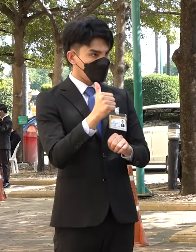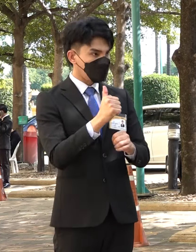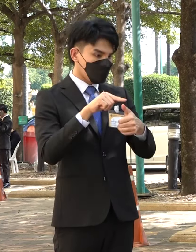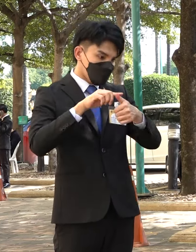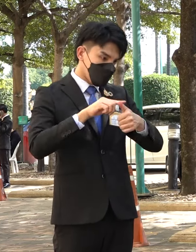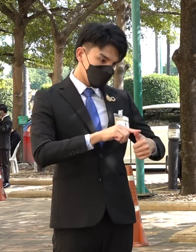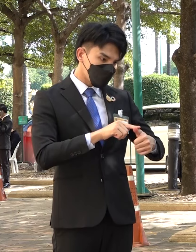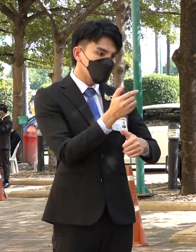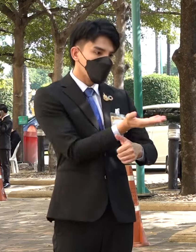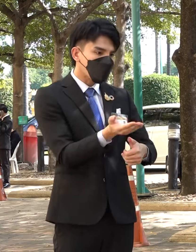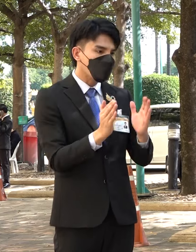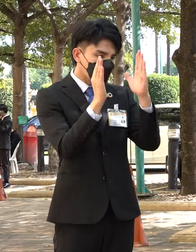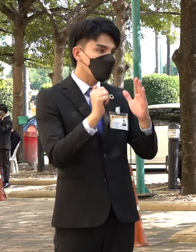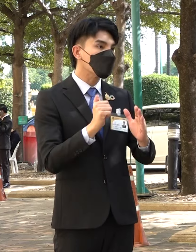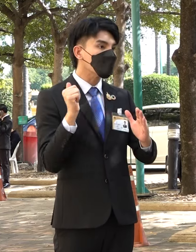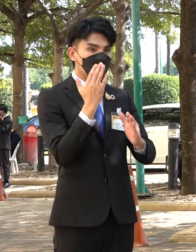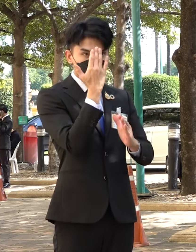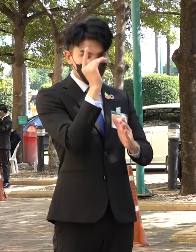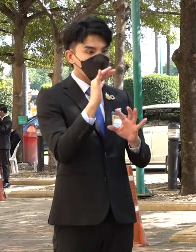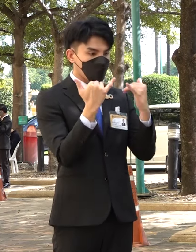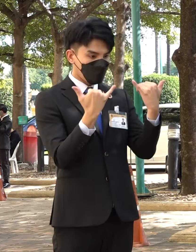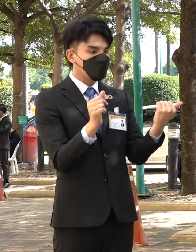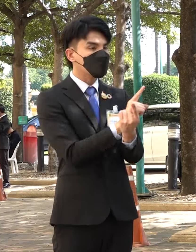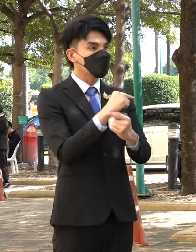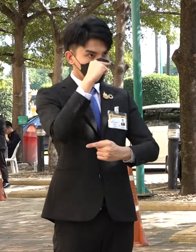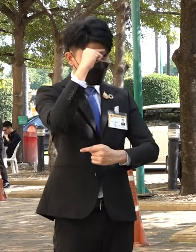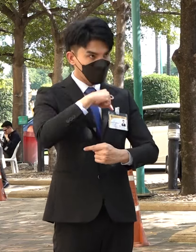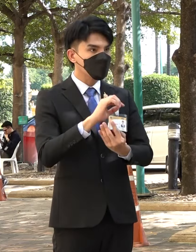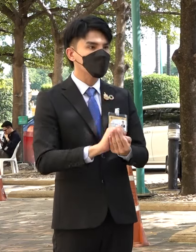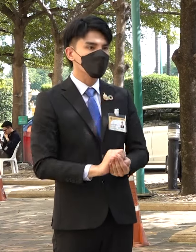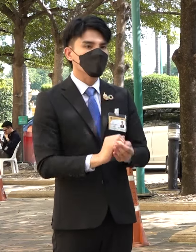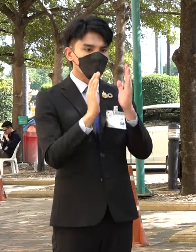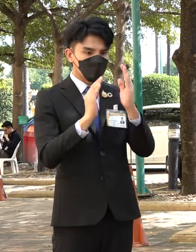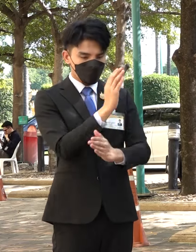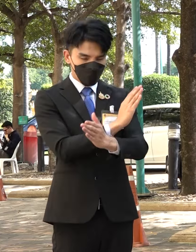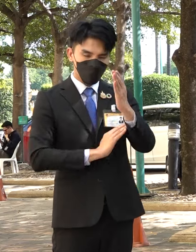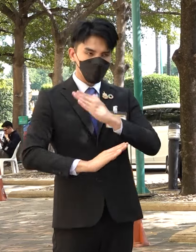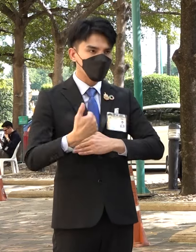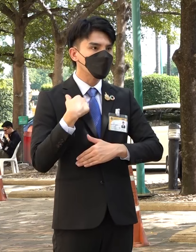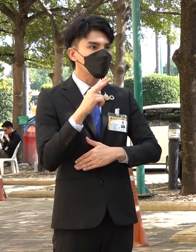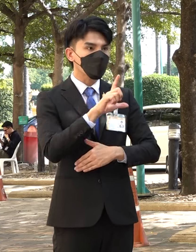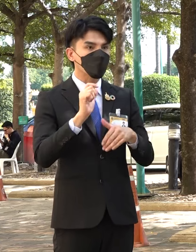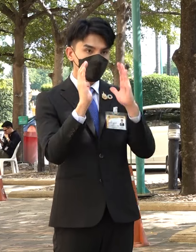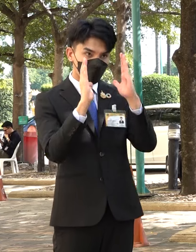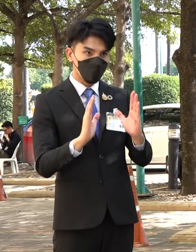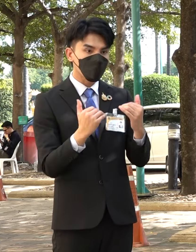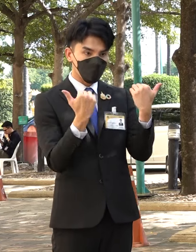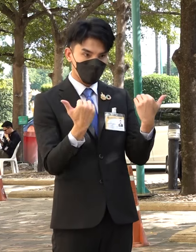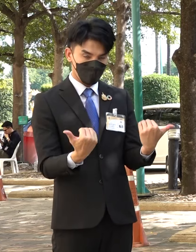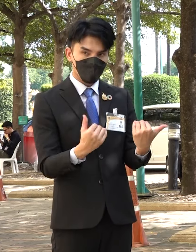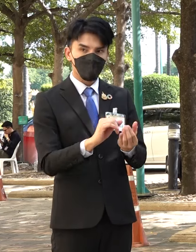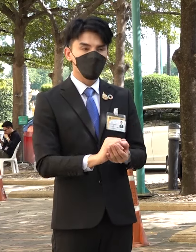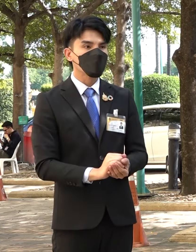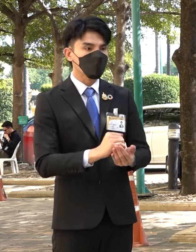าเปรียบคนอื่นนะครับเพราะว่าจริงๆวันนี้ในสังคมไทยยังมีพี่น้องคนพิการอีก2ล้านกว่าชีวิตนะครับที่ยังต้อง